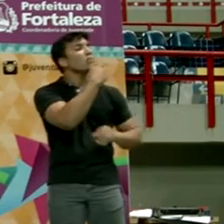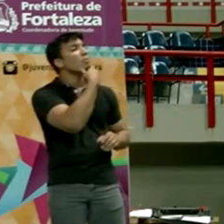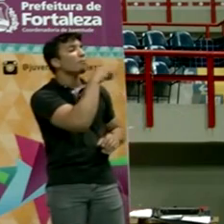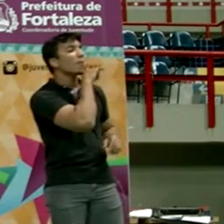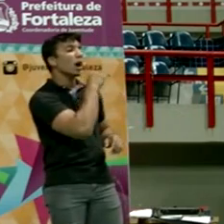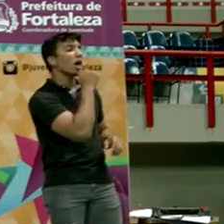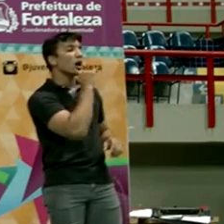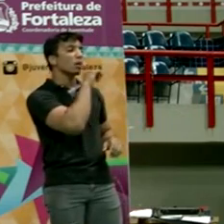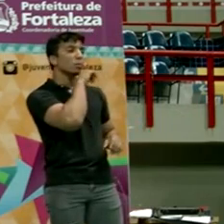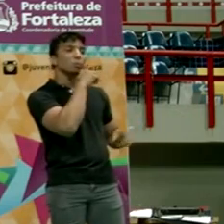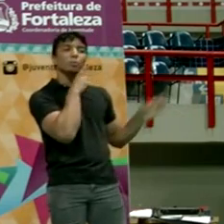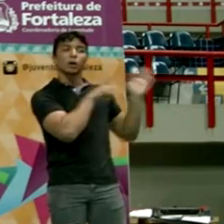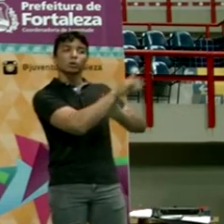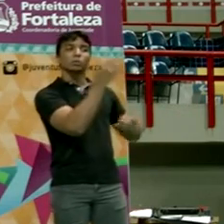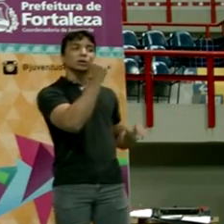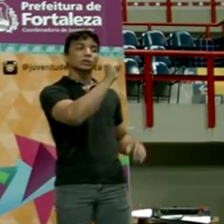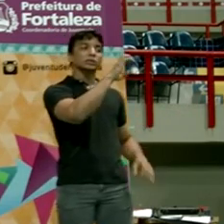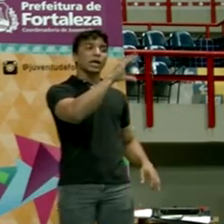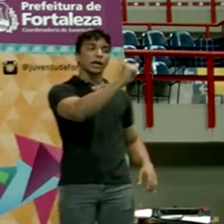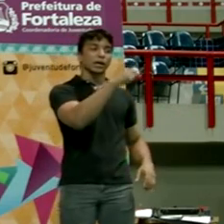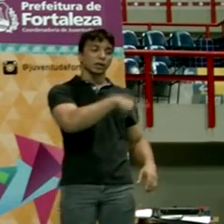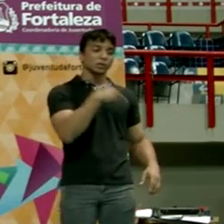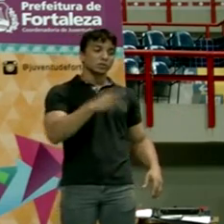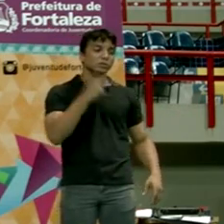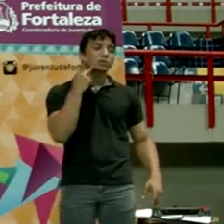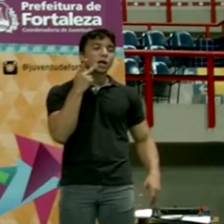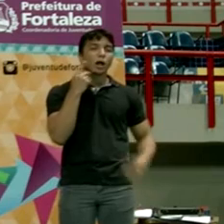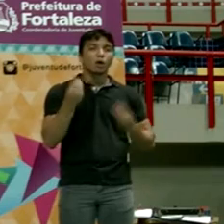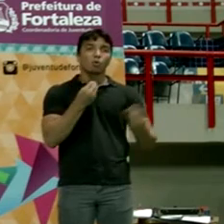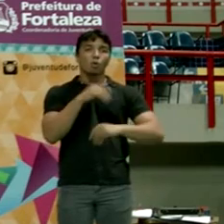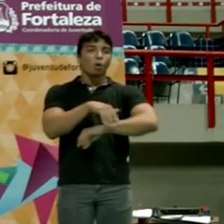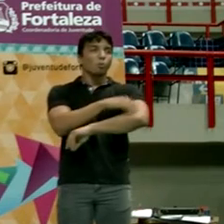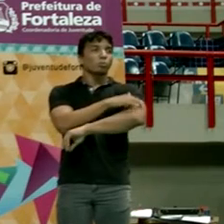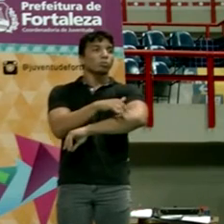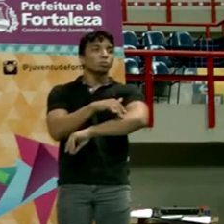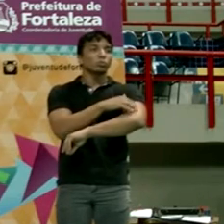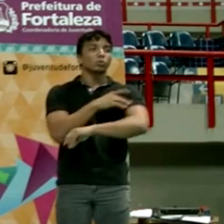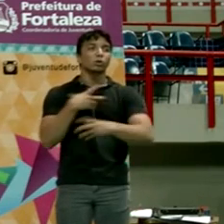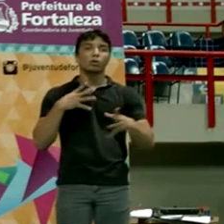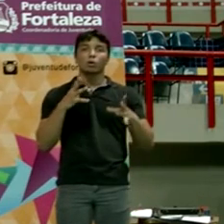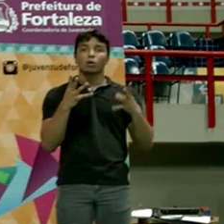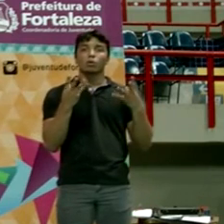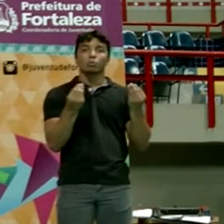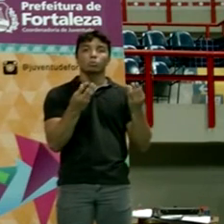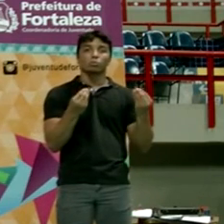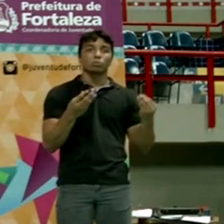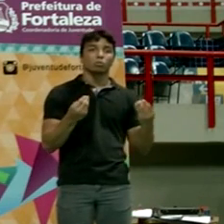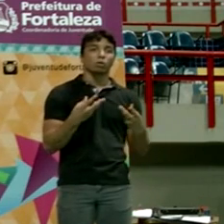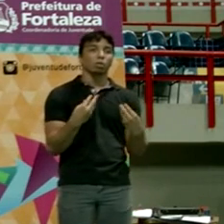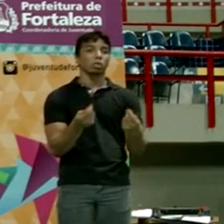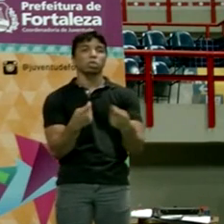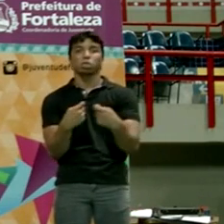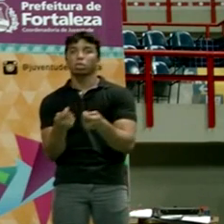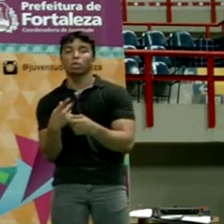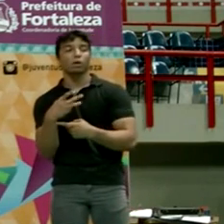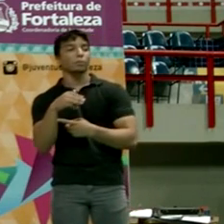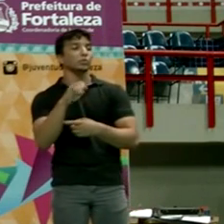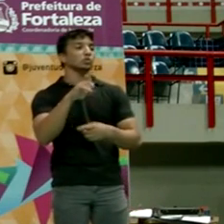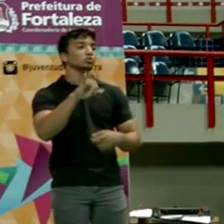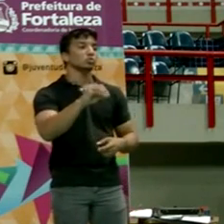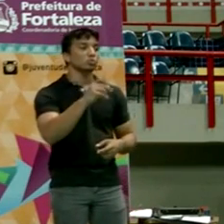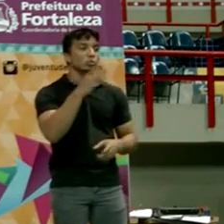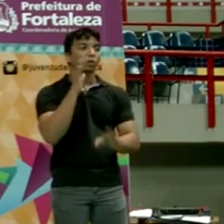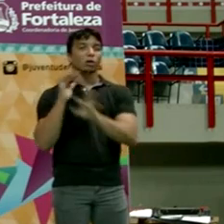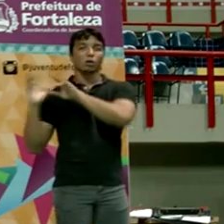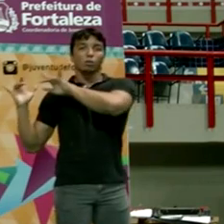pais de vocês, quando havia uma seca no Ceará, como é que ficavam as esquinas? Lotadas de mendigos, de